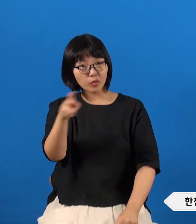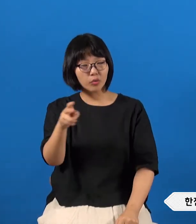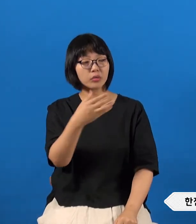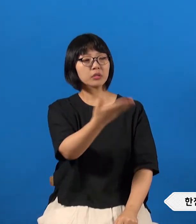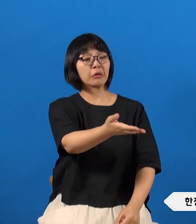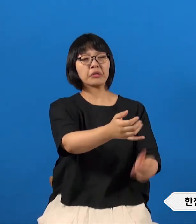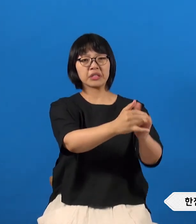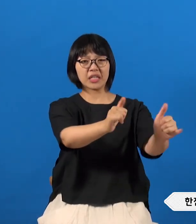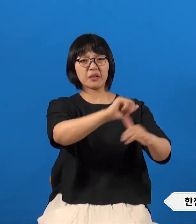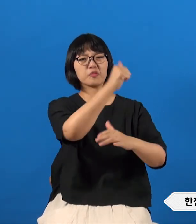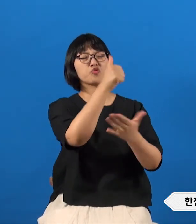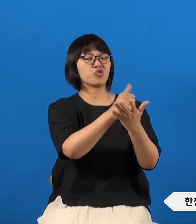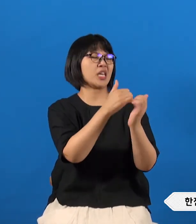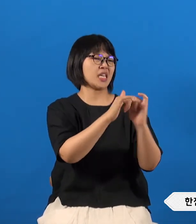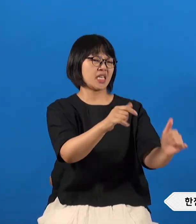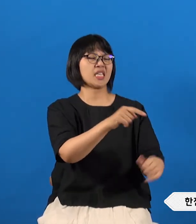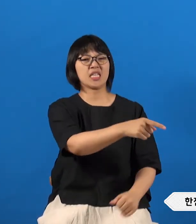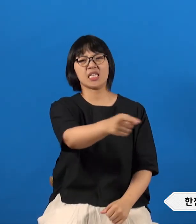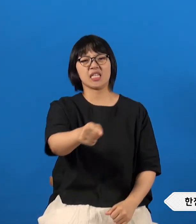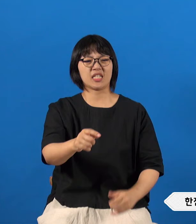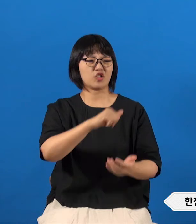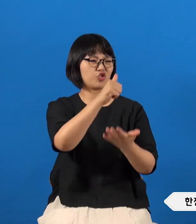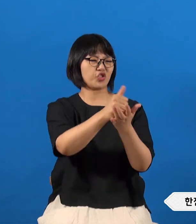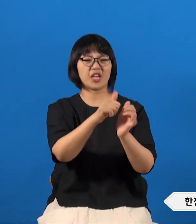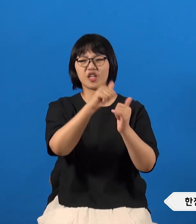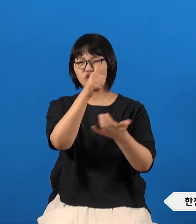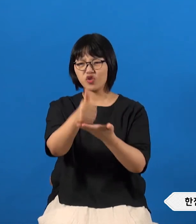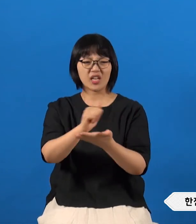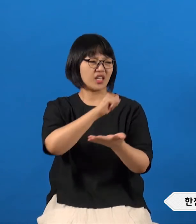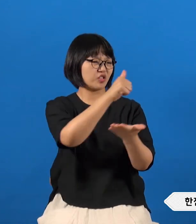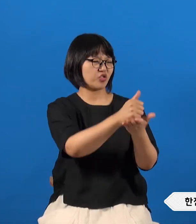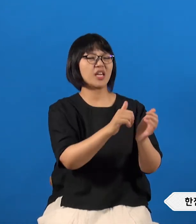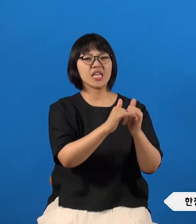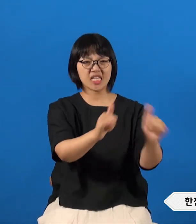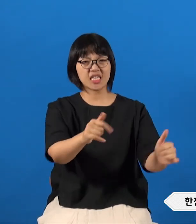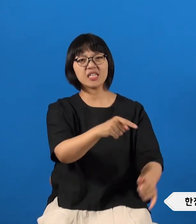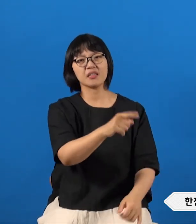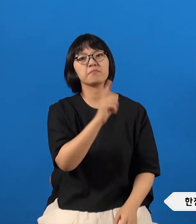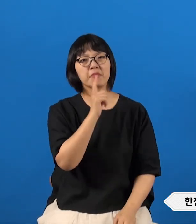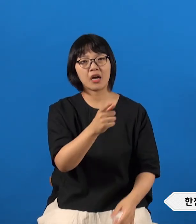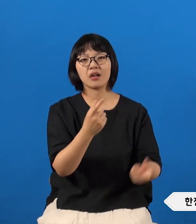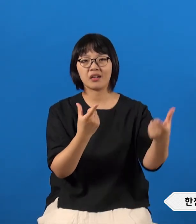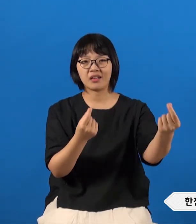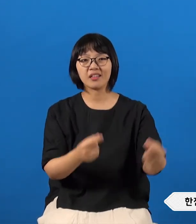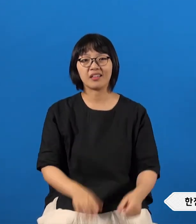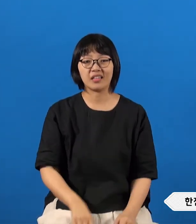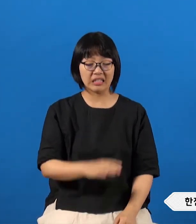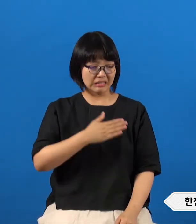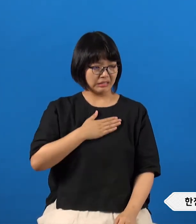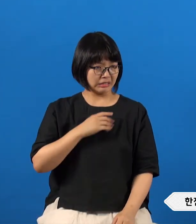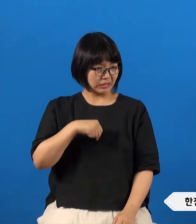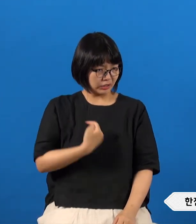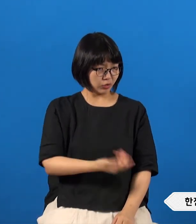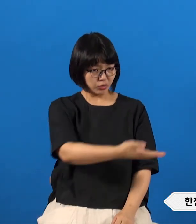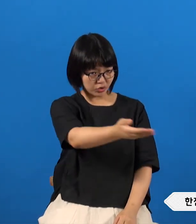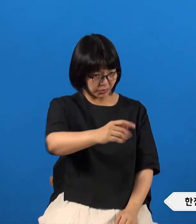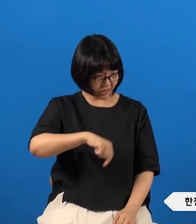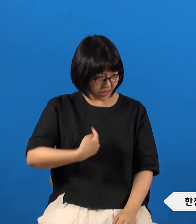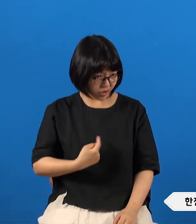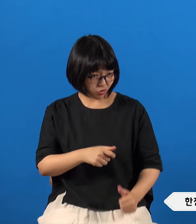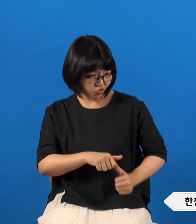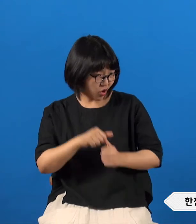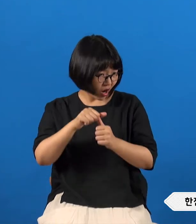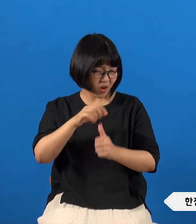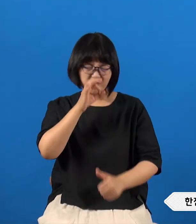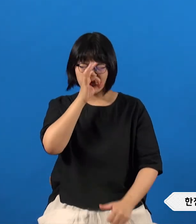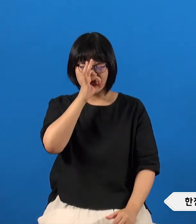당신은 전적으로 타락한 죄인이라는 것을 전제로 하기 때문에, 당신 자신의 힘으로 구원받을 수 있는